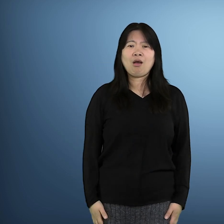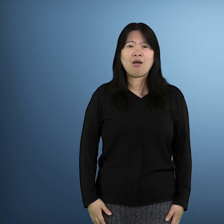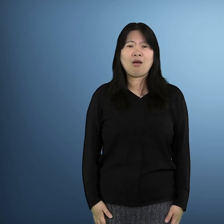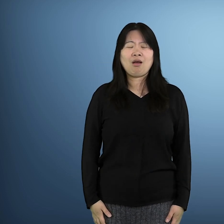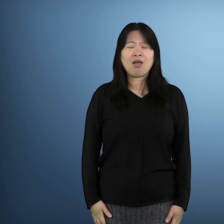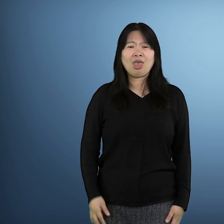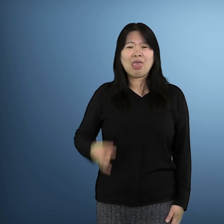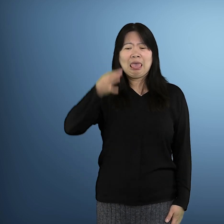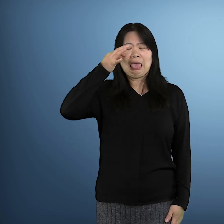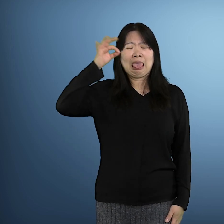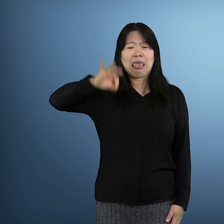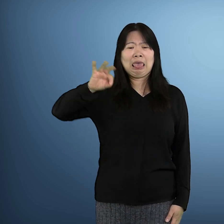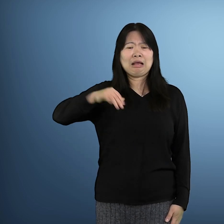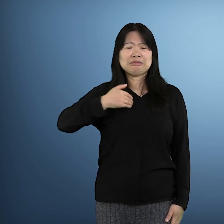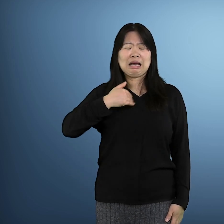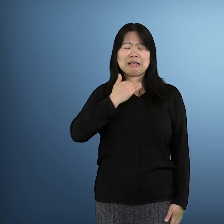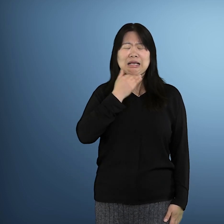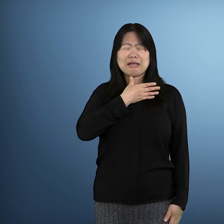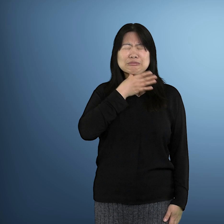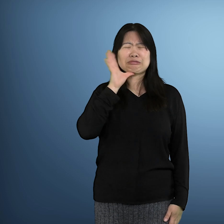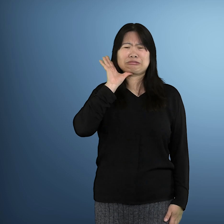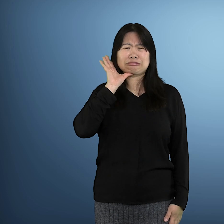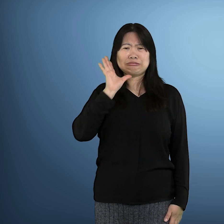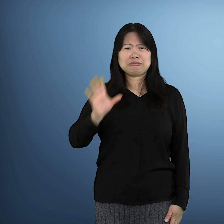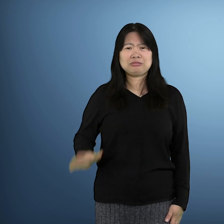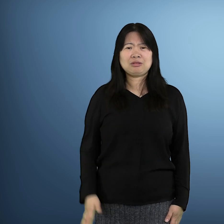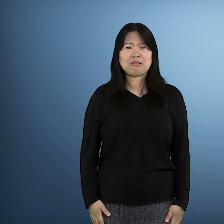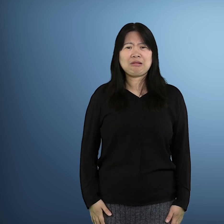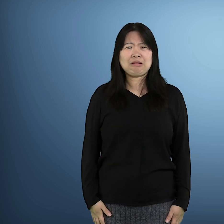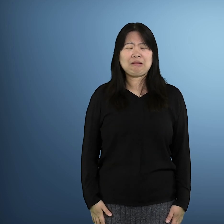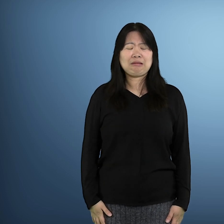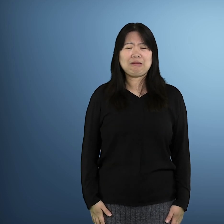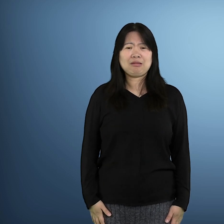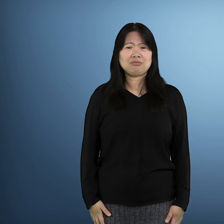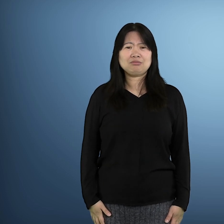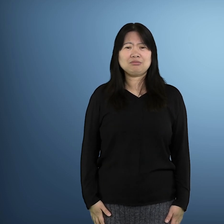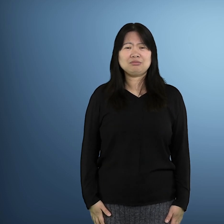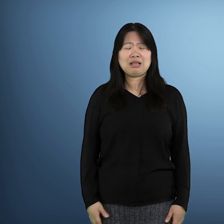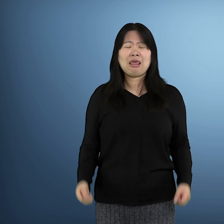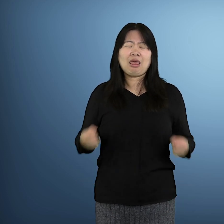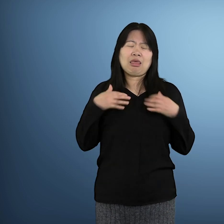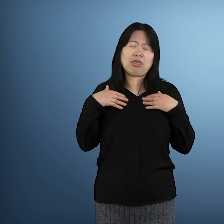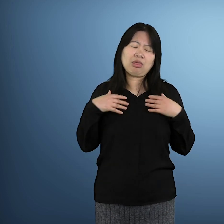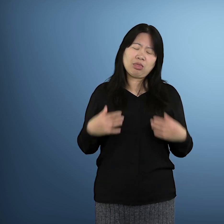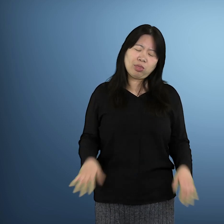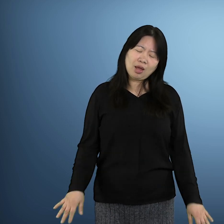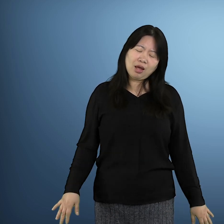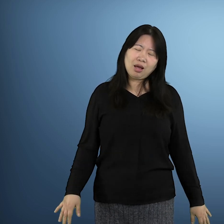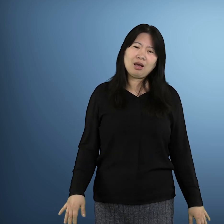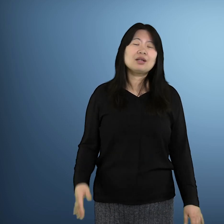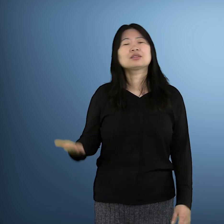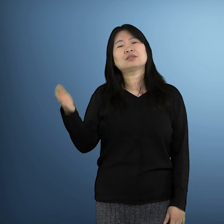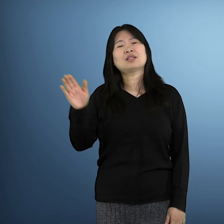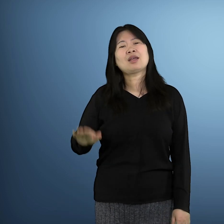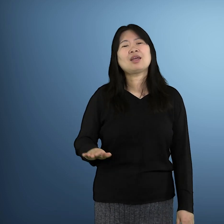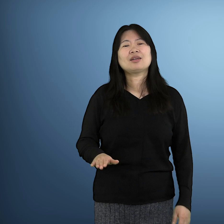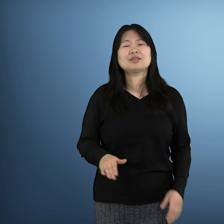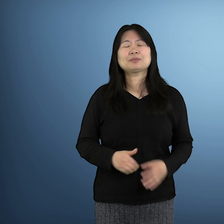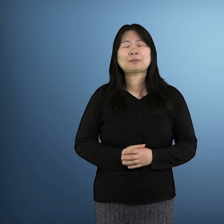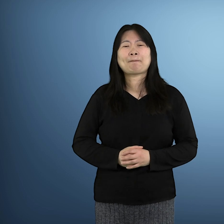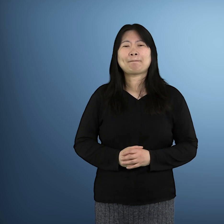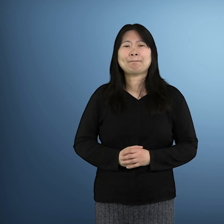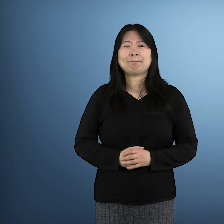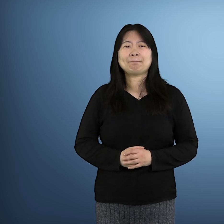이제 나이도 들고 거덜난 인생인데. 놀랍게도